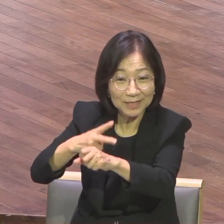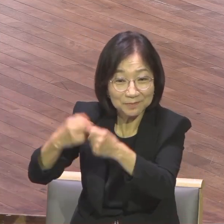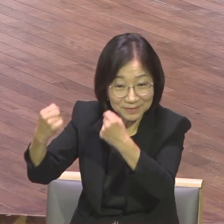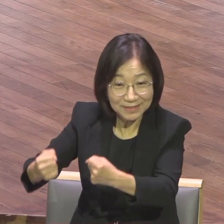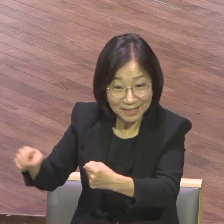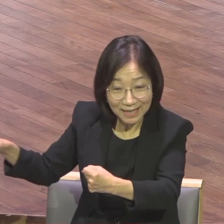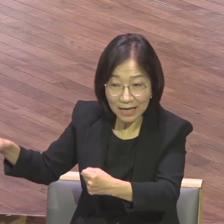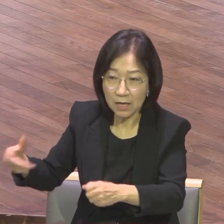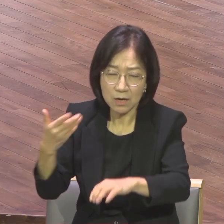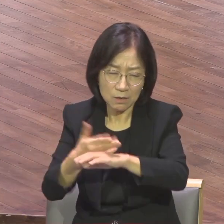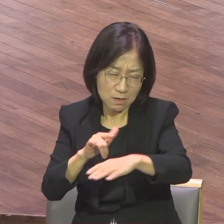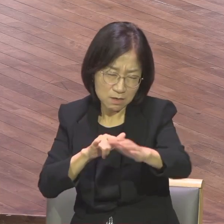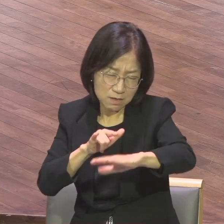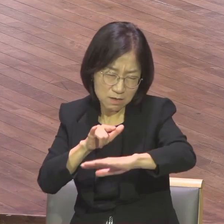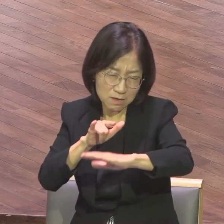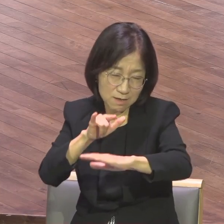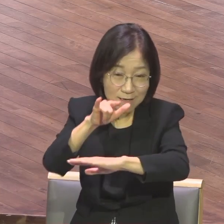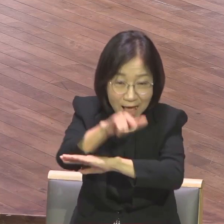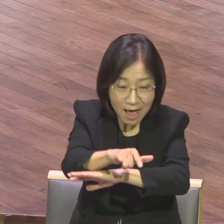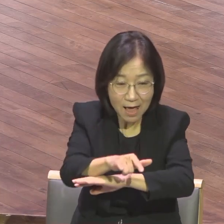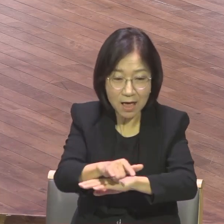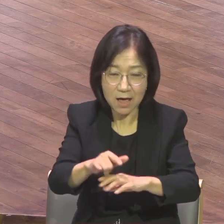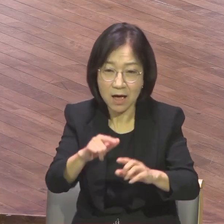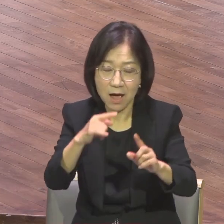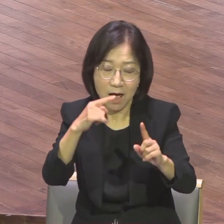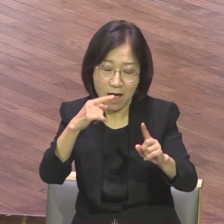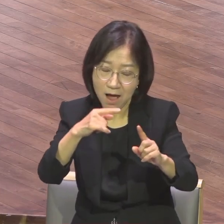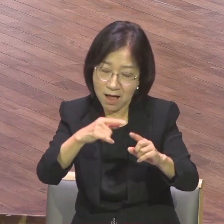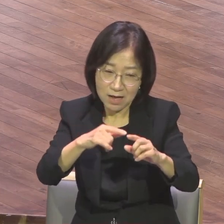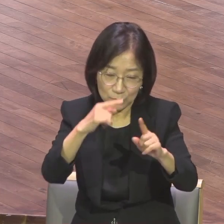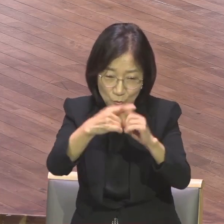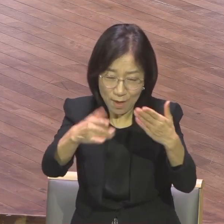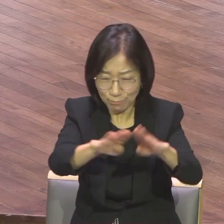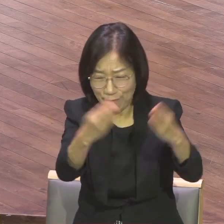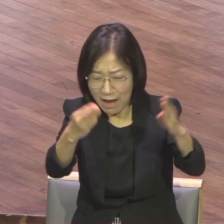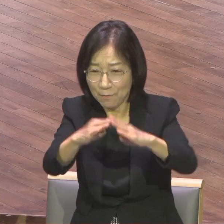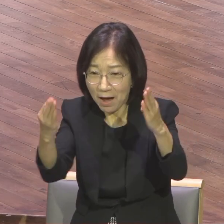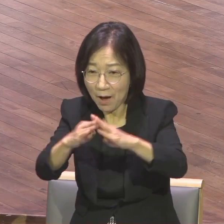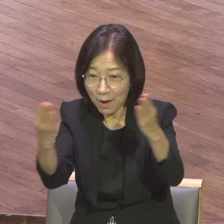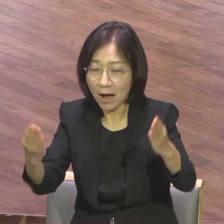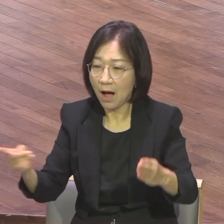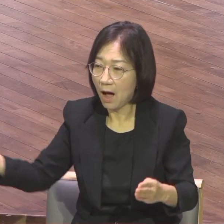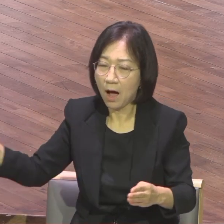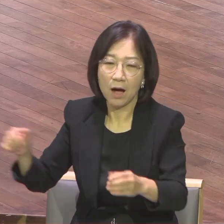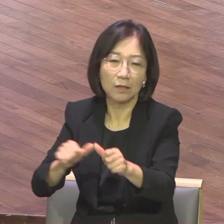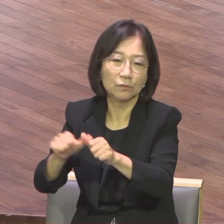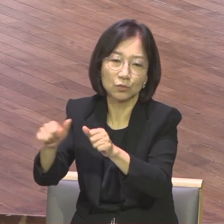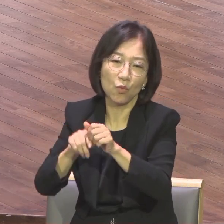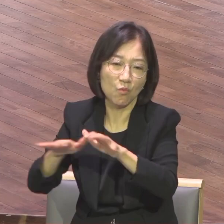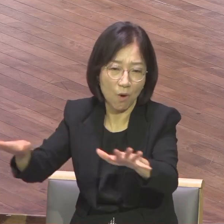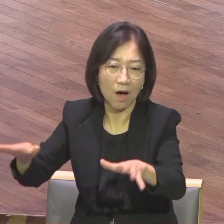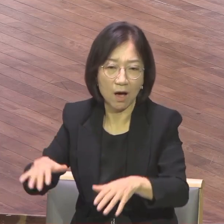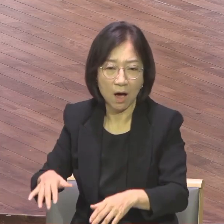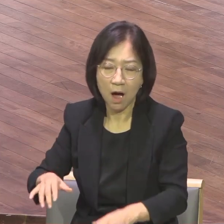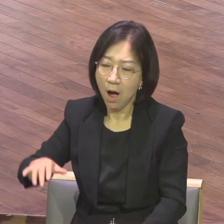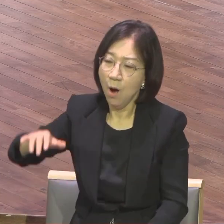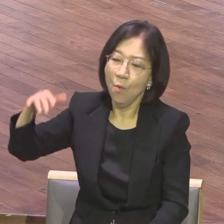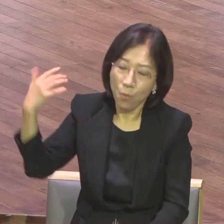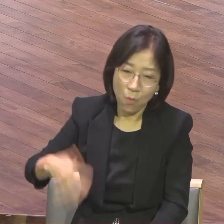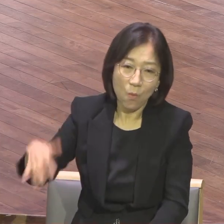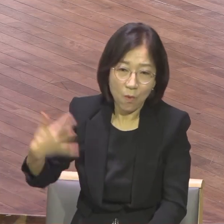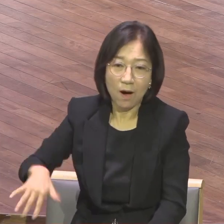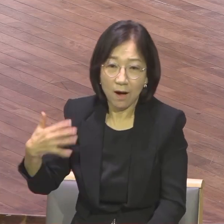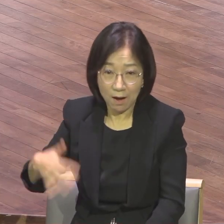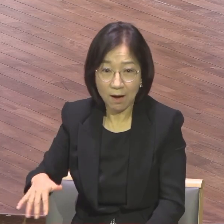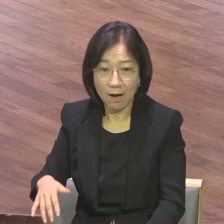가면 막 그냥 막 무차별로 물려요. 막 이 우리 이 본부에서 다 소문났어요. 대단하시다고.